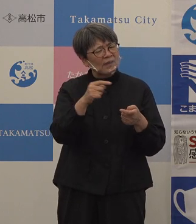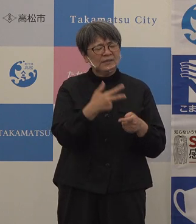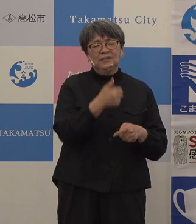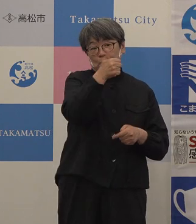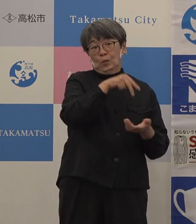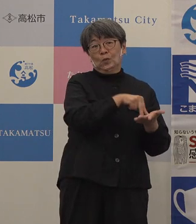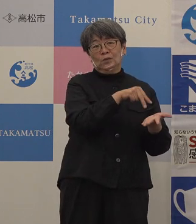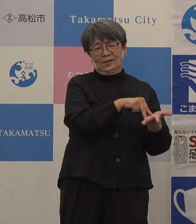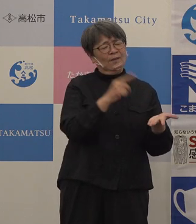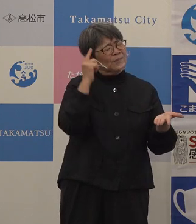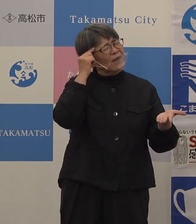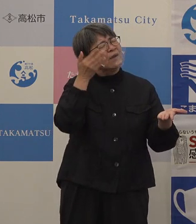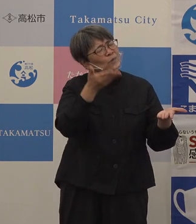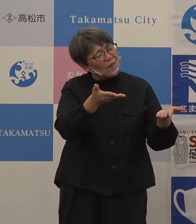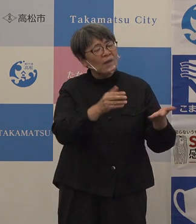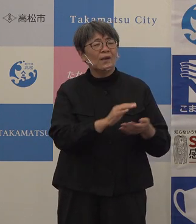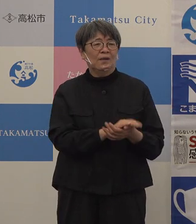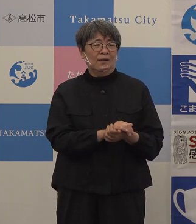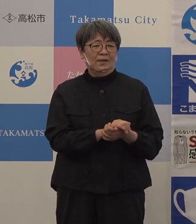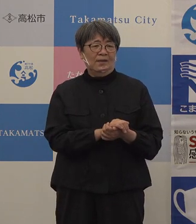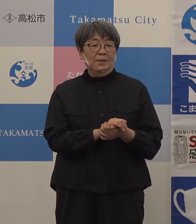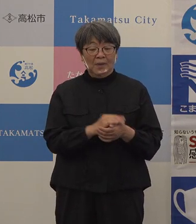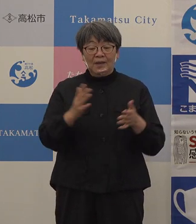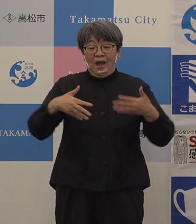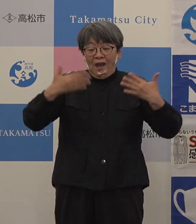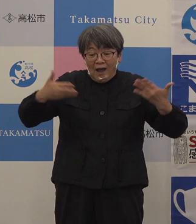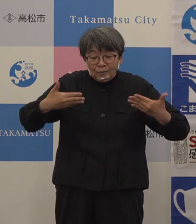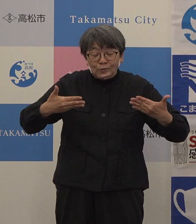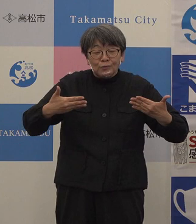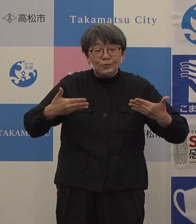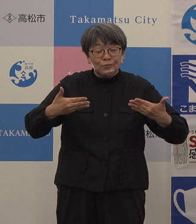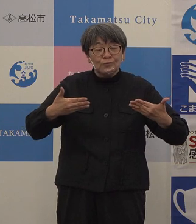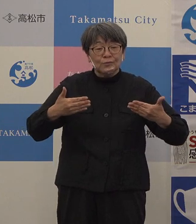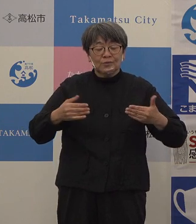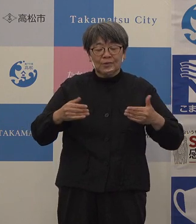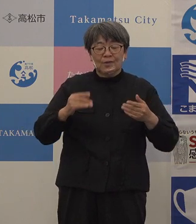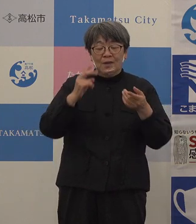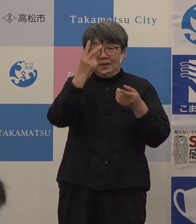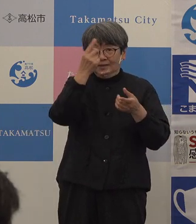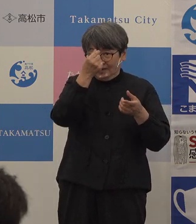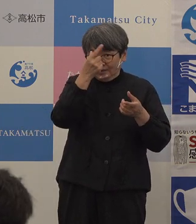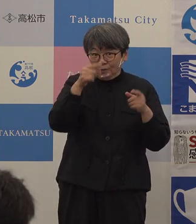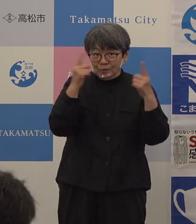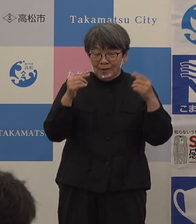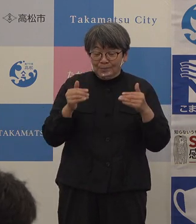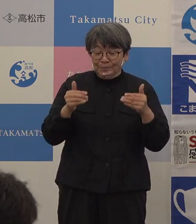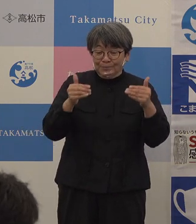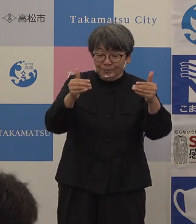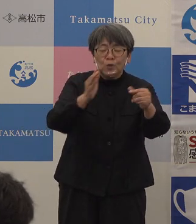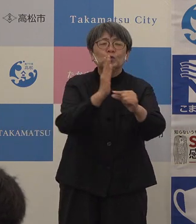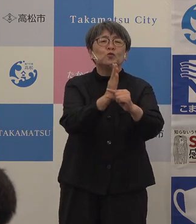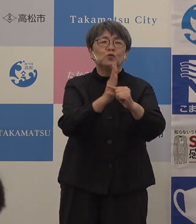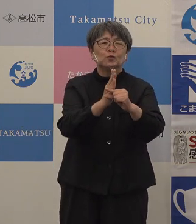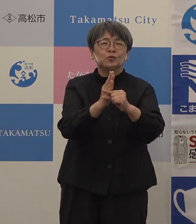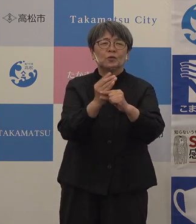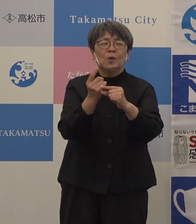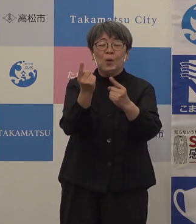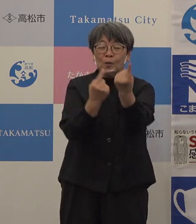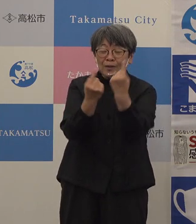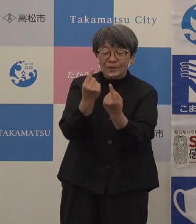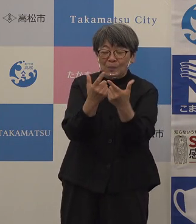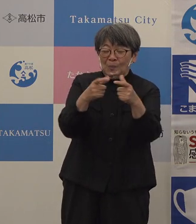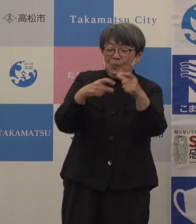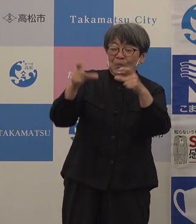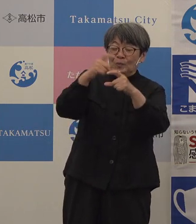ね、まだ春会期ということで、今後も来場者の方どんどん増えると思うんですけれども、それに対